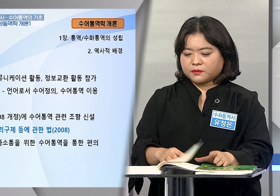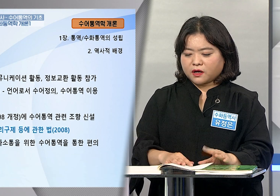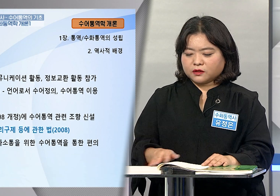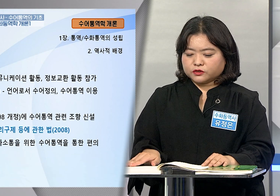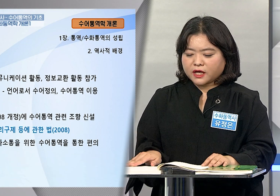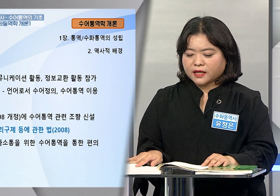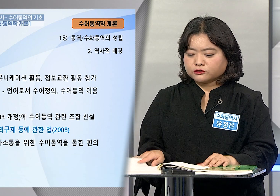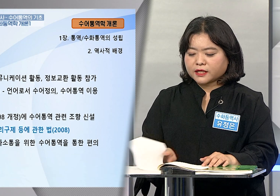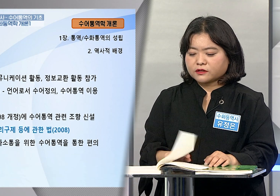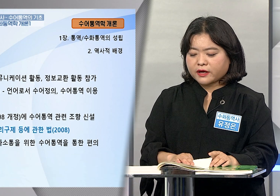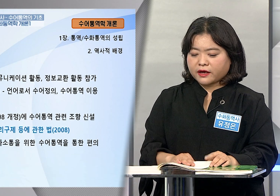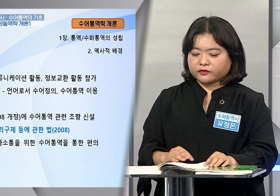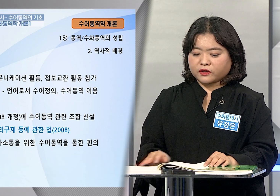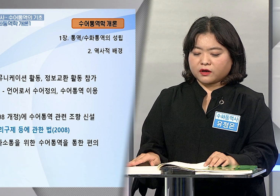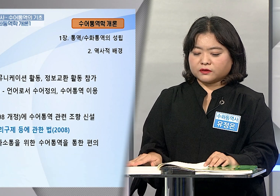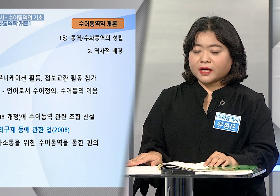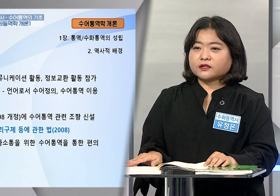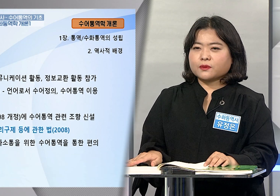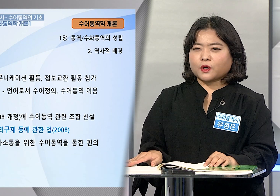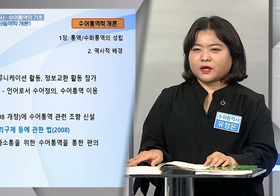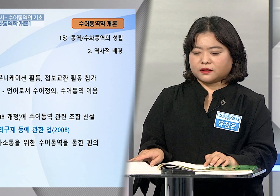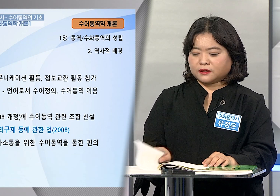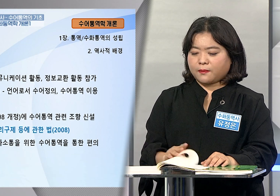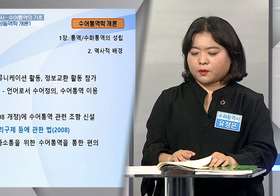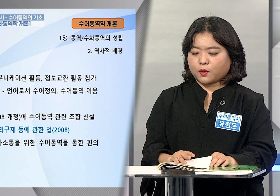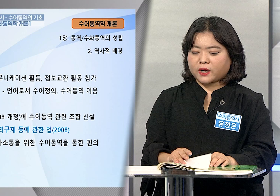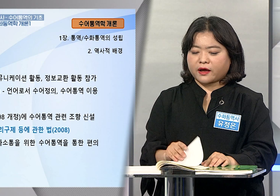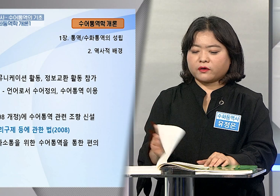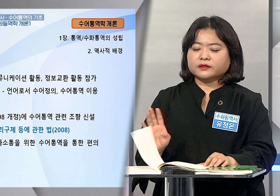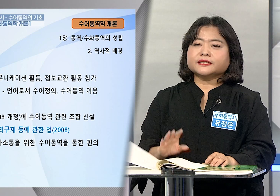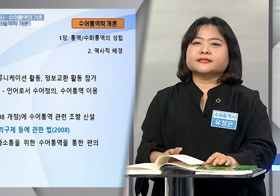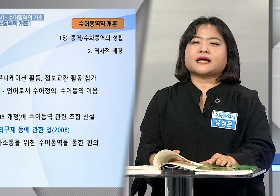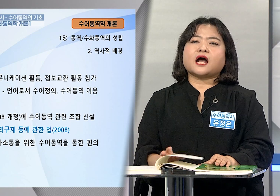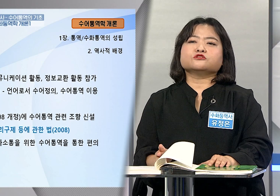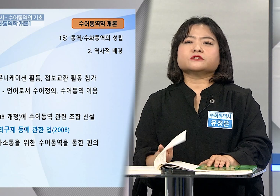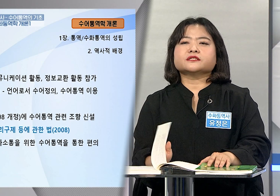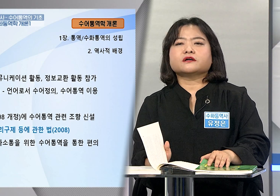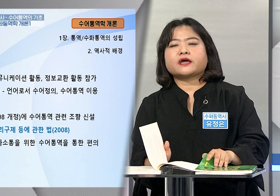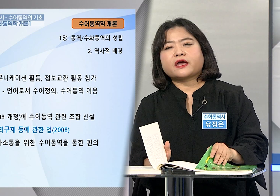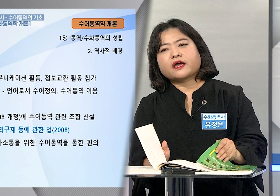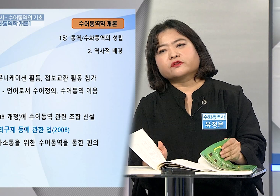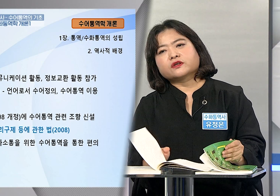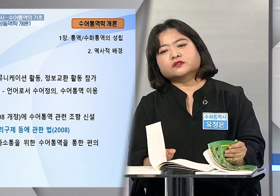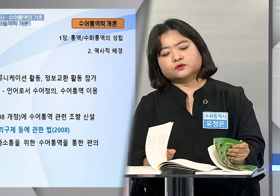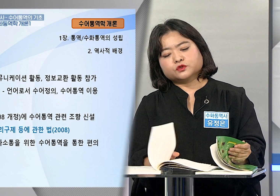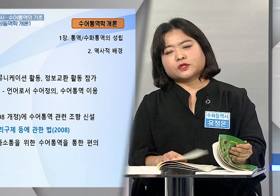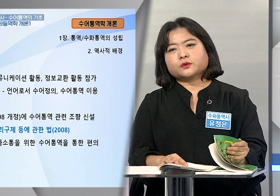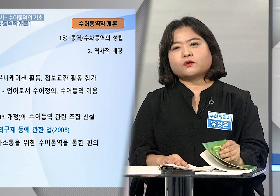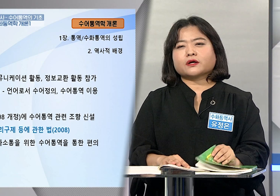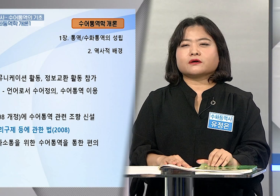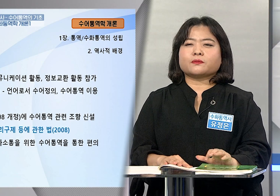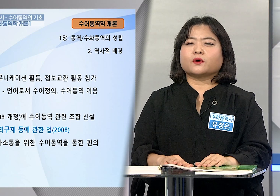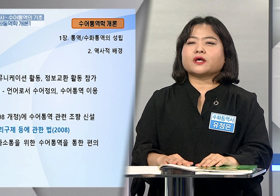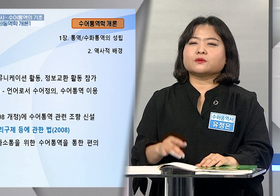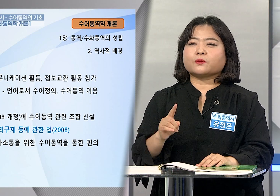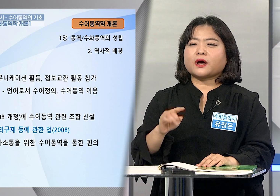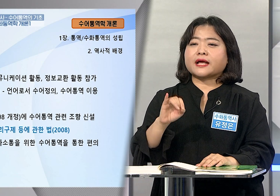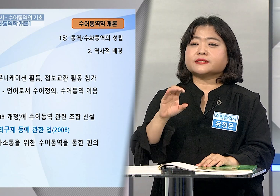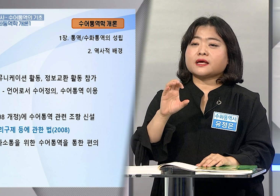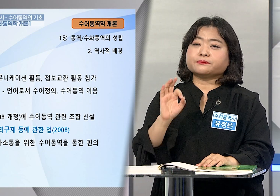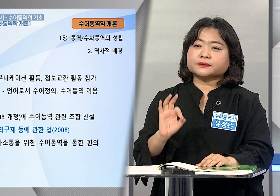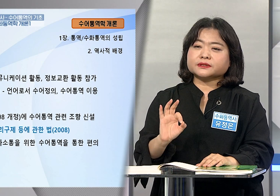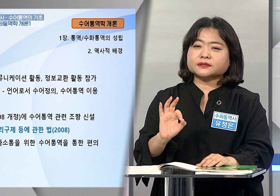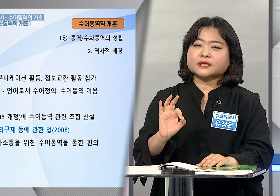자, 그러면 우리 한국에서의 어떤 환경의 변화를 한번 볼까요? 자, 한국에서의 어떤 수화 통역 환경의 변화를